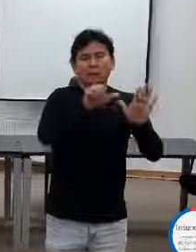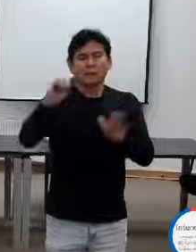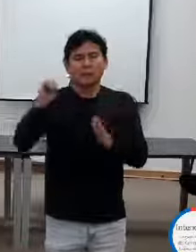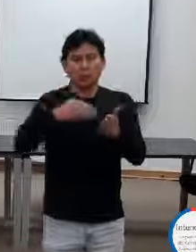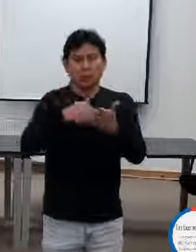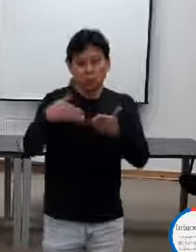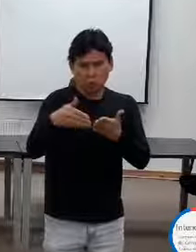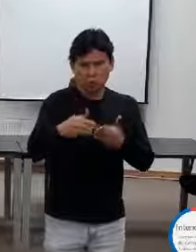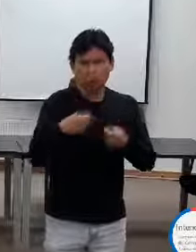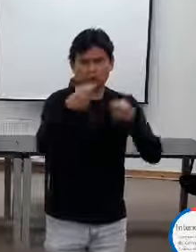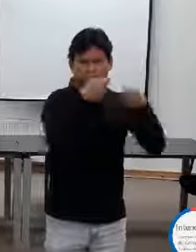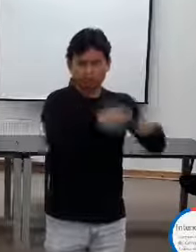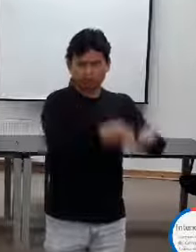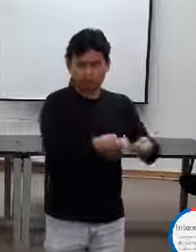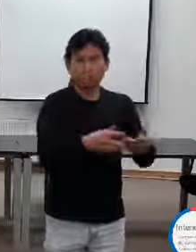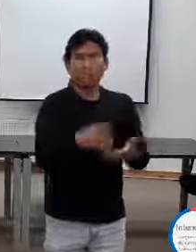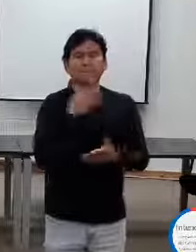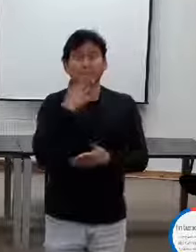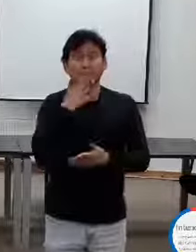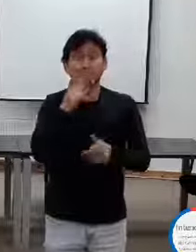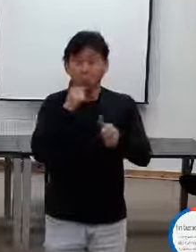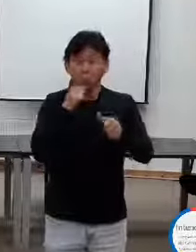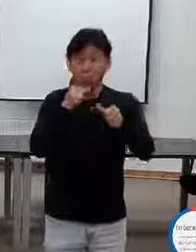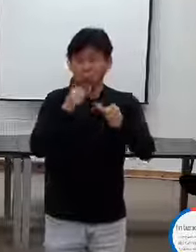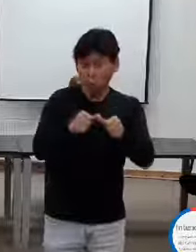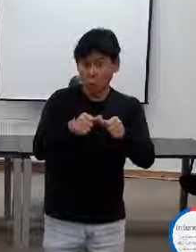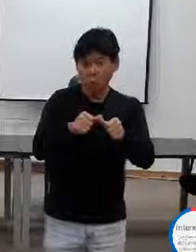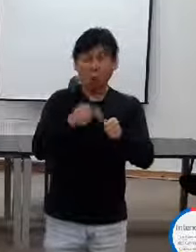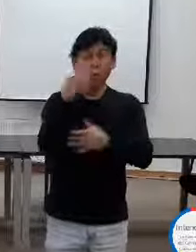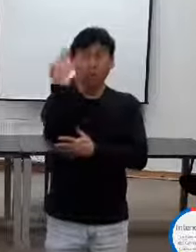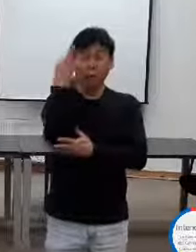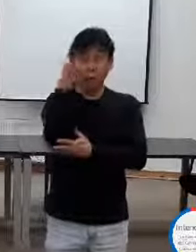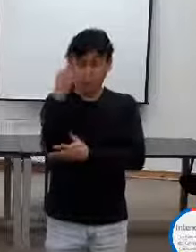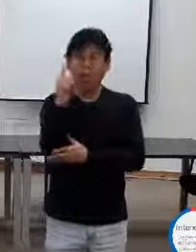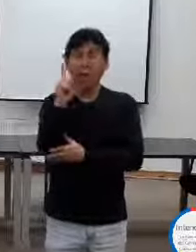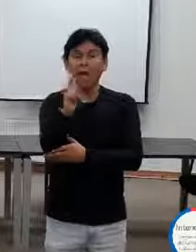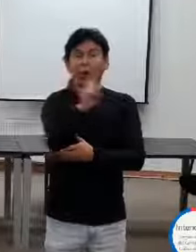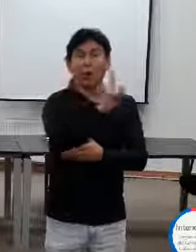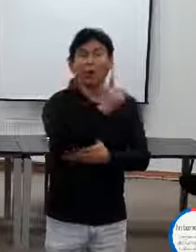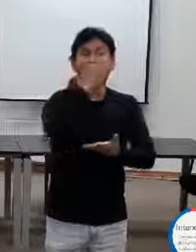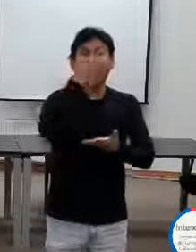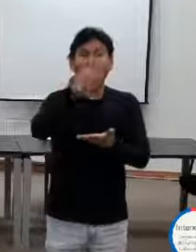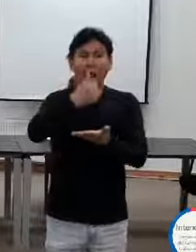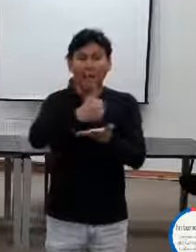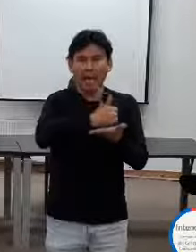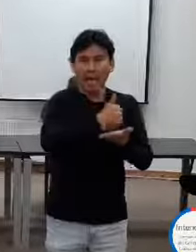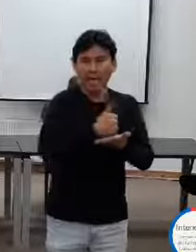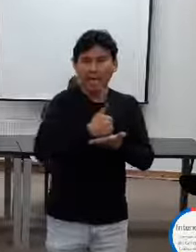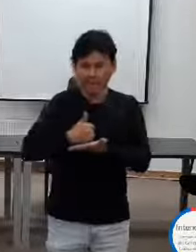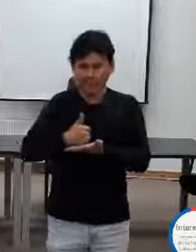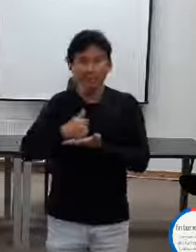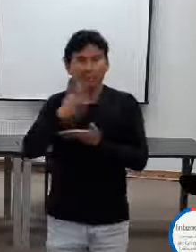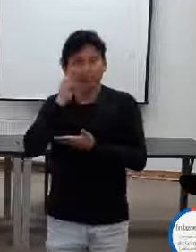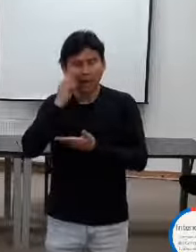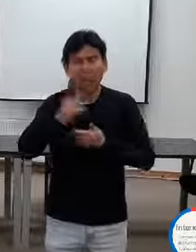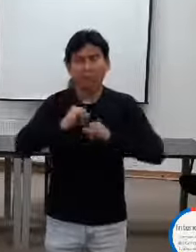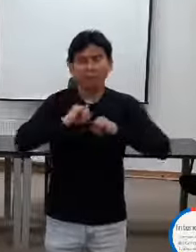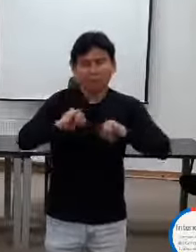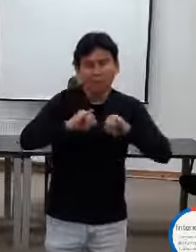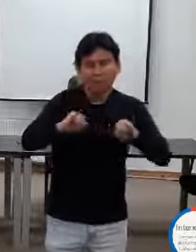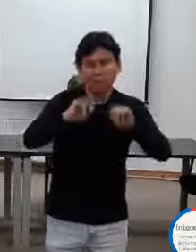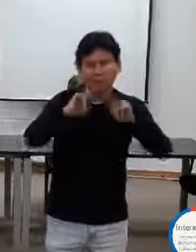de pesos. Y en los próximos días también vamos a ir teniendo reuniones con cada uno de los alcaldes para darles a conocer esta